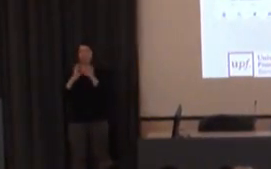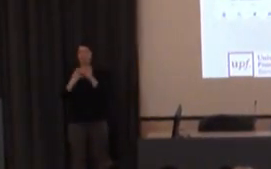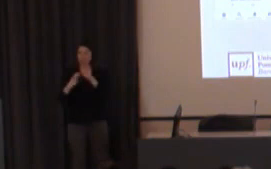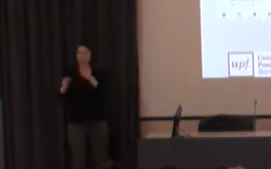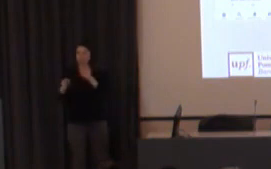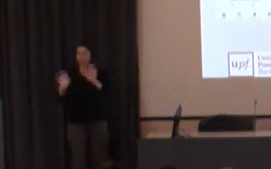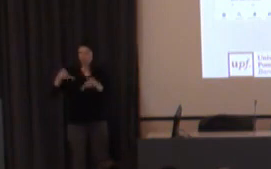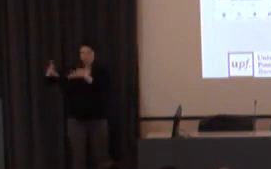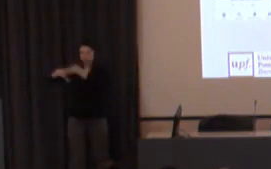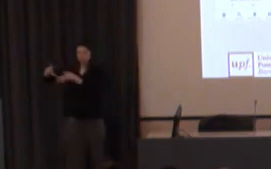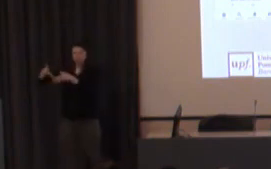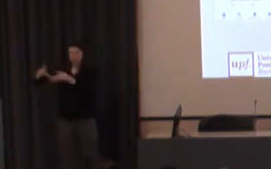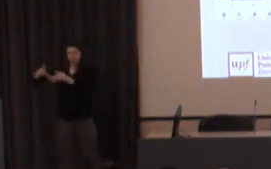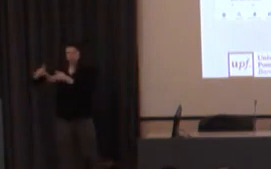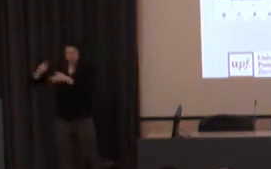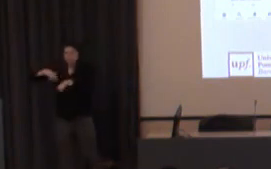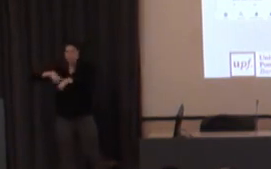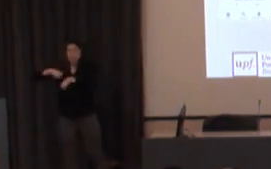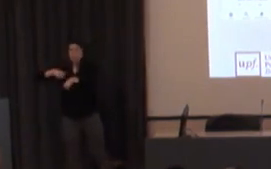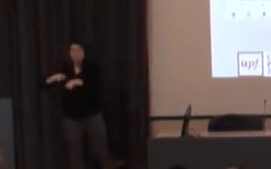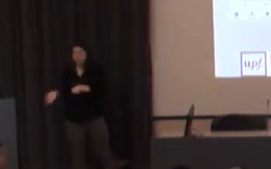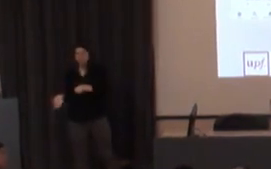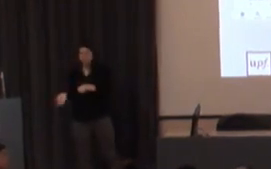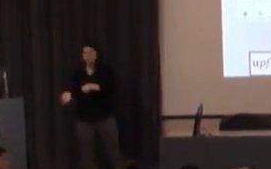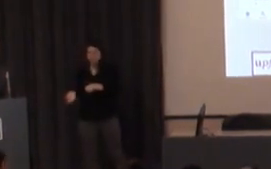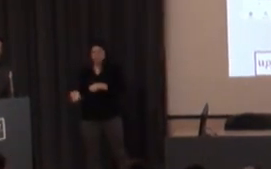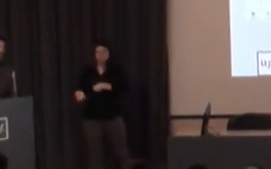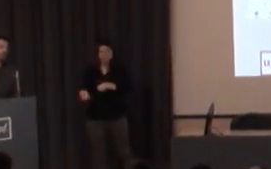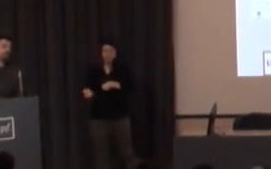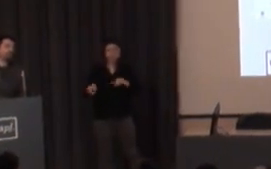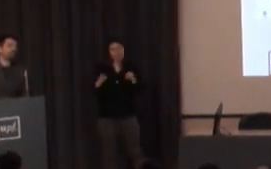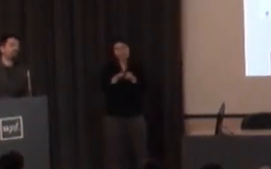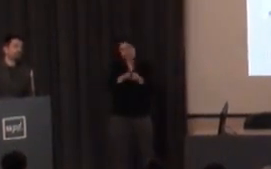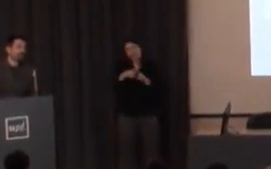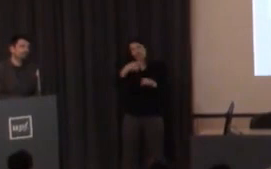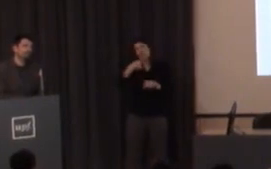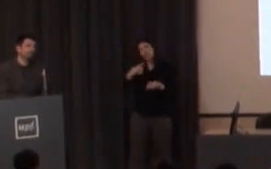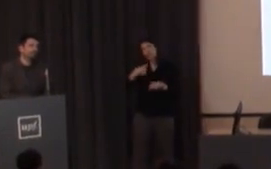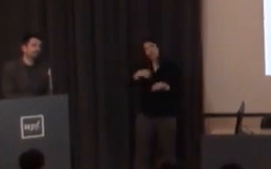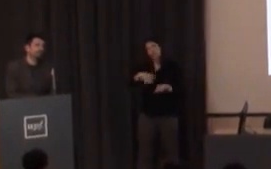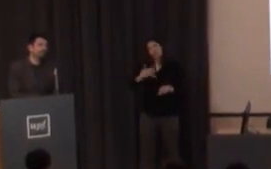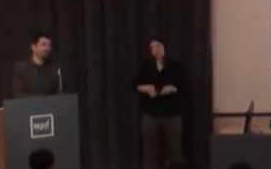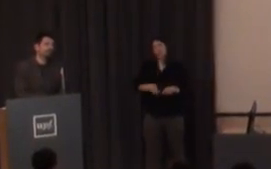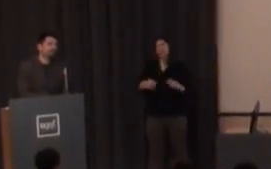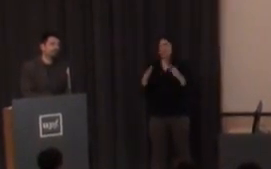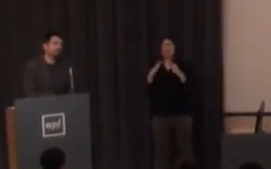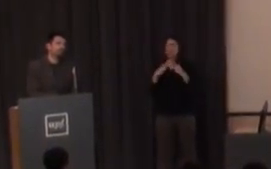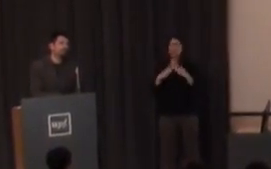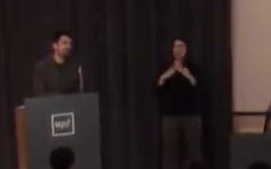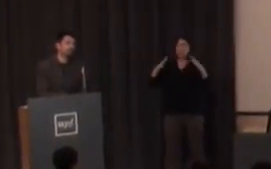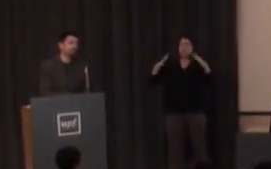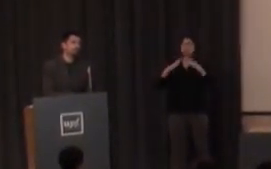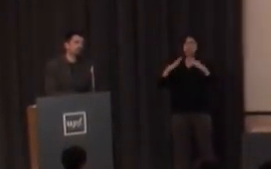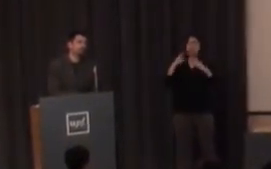signos bimanuales ¿no? entonces podemos decir casa y al mismo tiempo hinchar los mofletes y decir que es una casa grande ¿cómo se puede